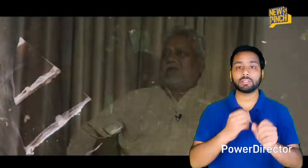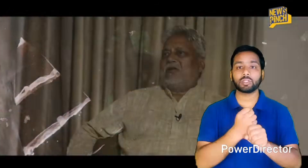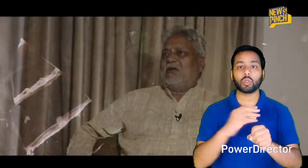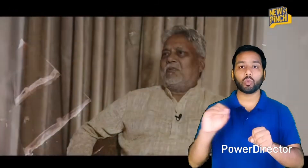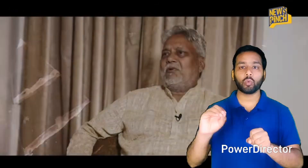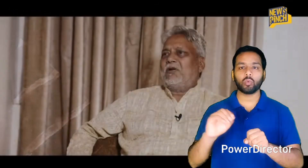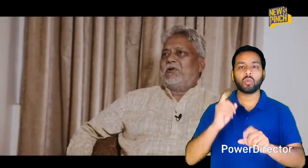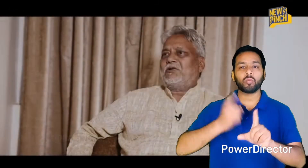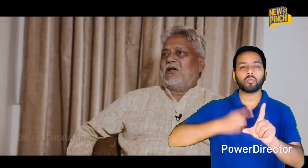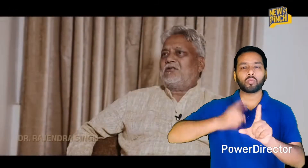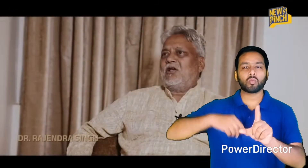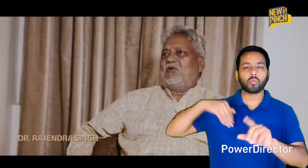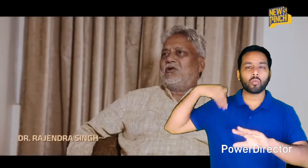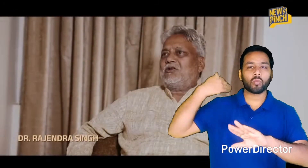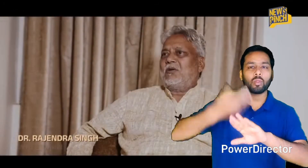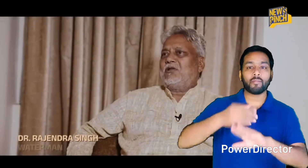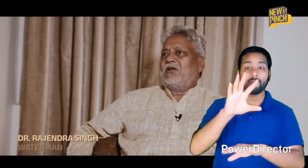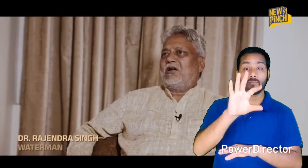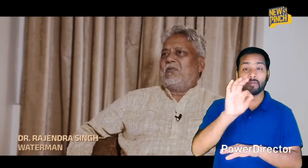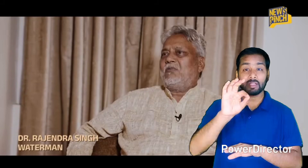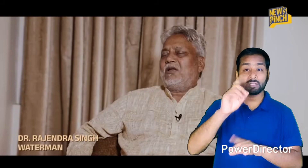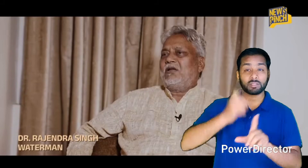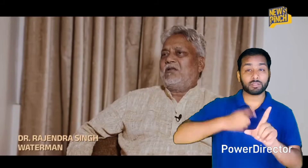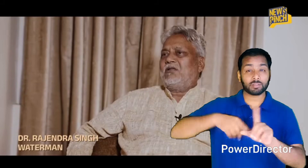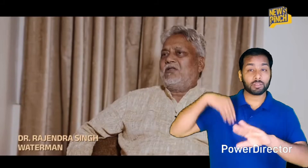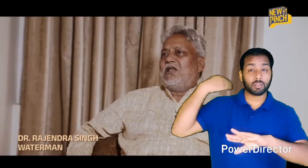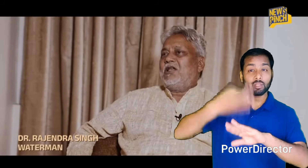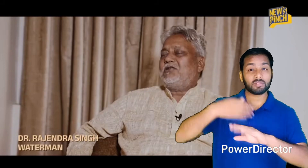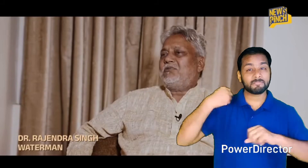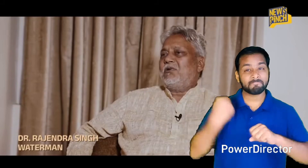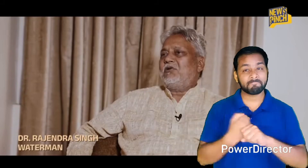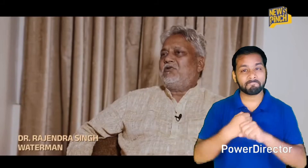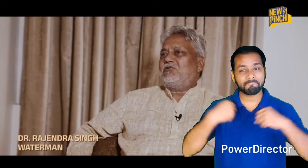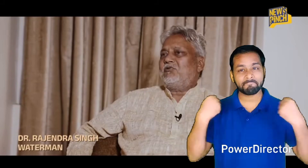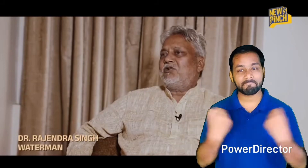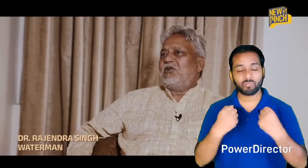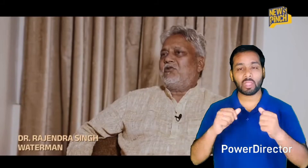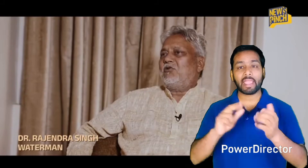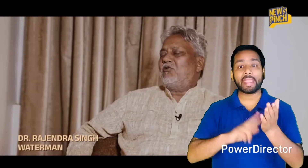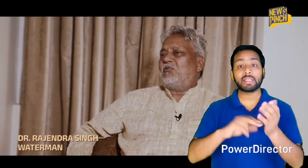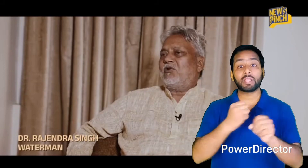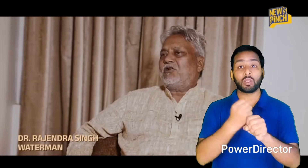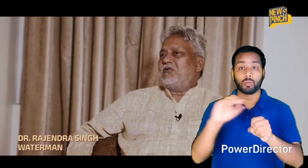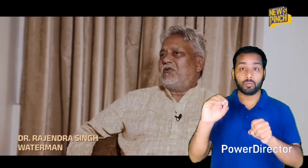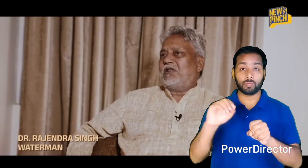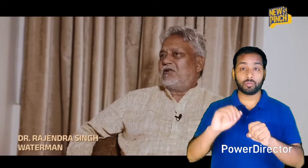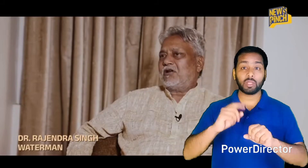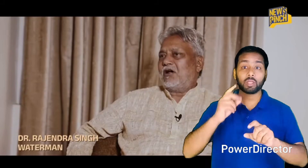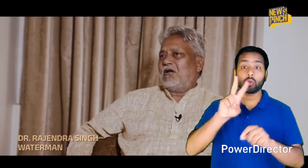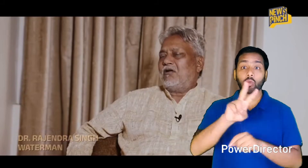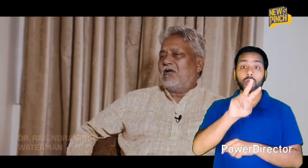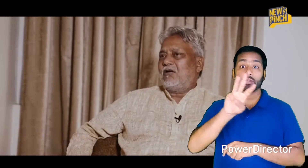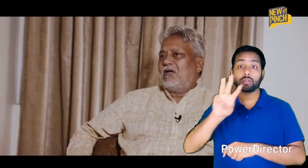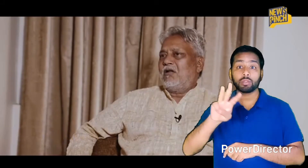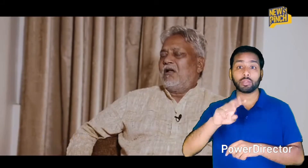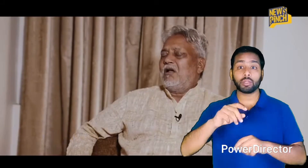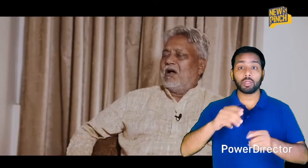तरुण भारत संघ अपने 50 सालों के सामाजिक काम में 23 मरी हुई सूखी नदियों को पुनर्जीवित कर